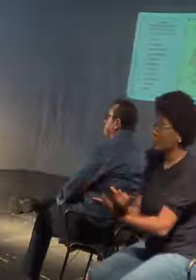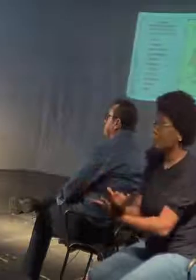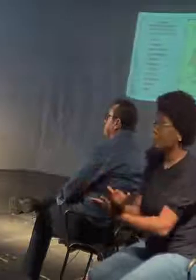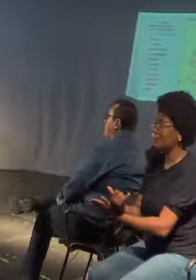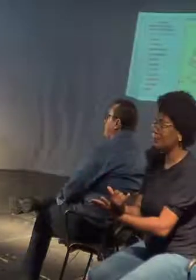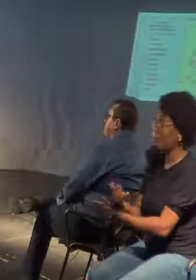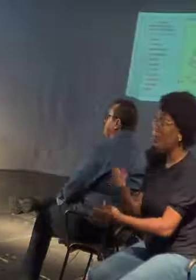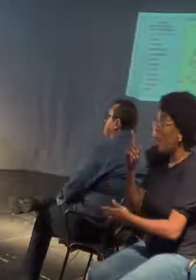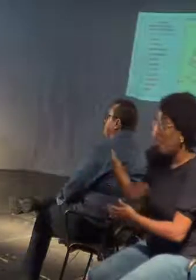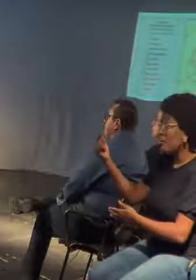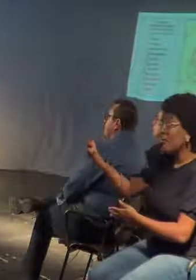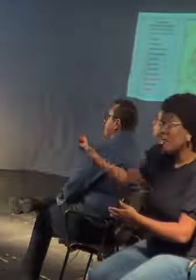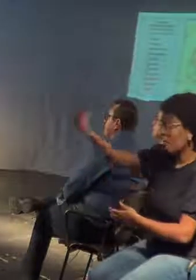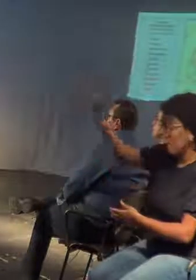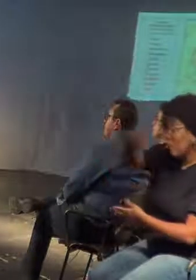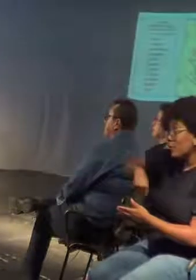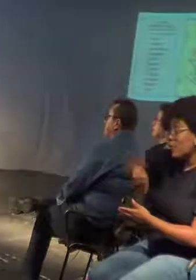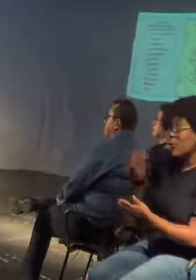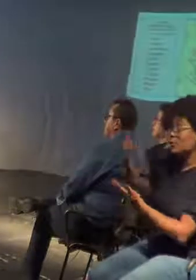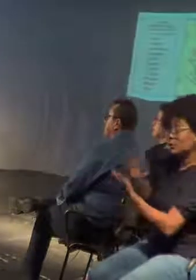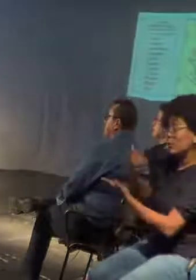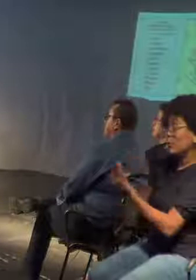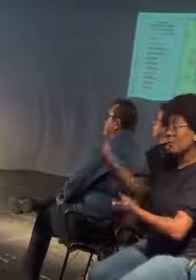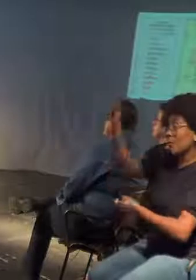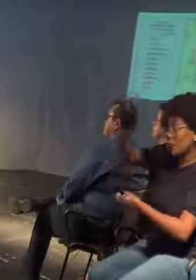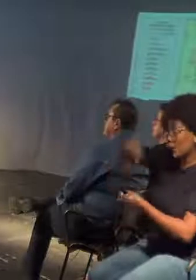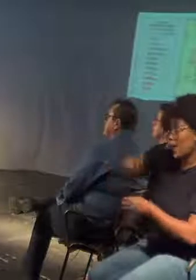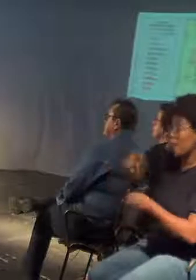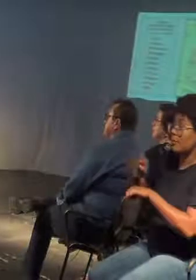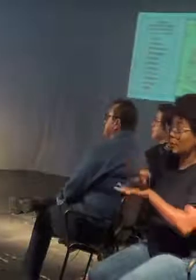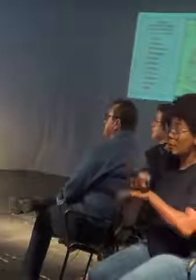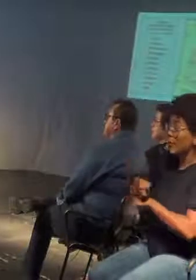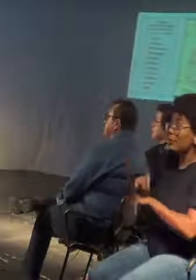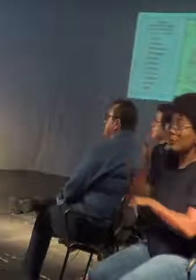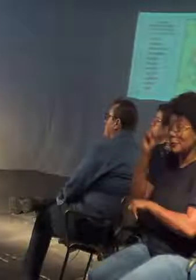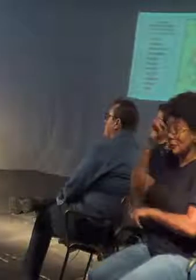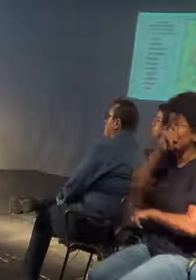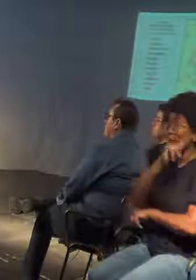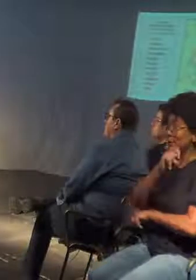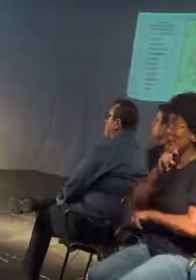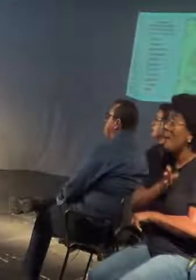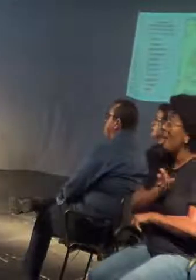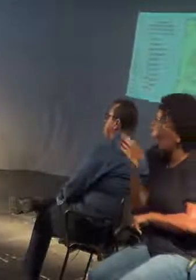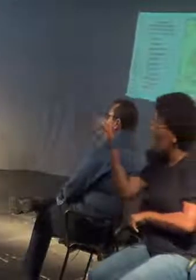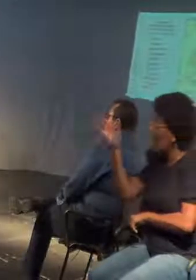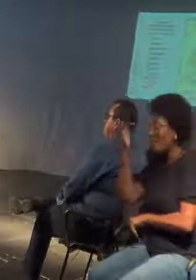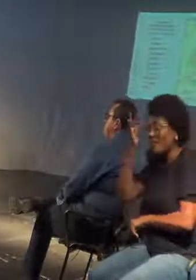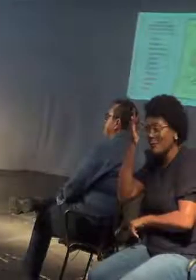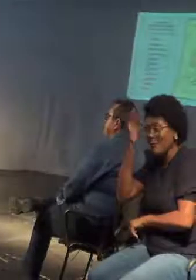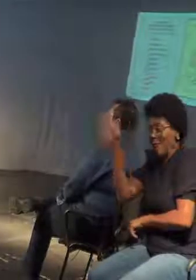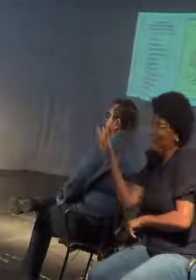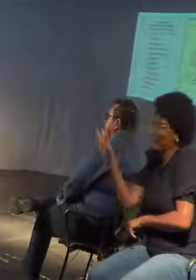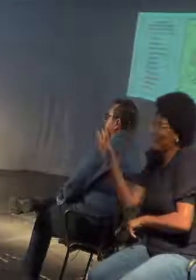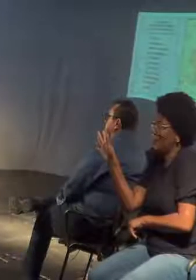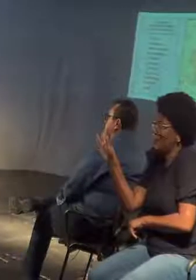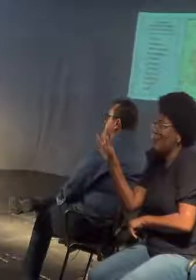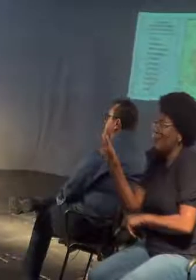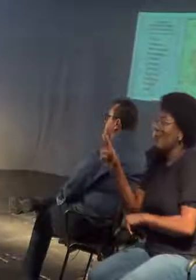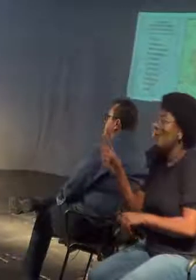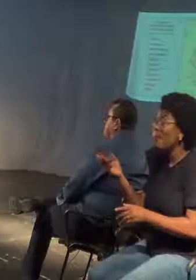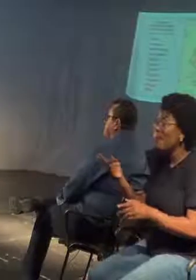Itabuna vai ficar na mão, né? Esse é um pequeno problema em função dos alunos, e que a Oeste é uma instituição que vai ficar perene,